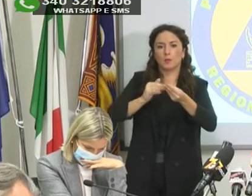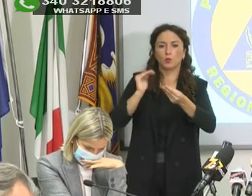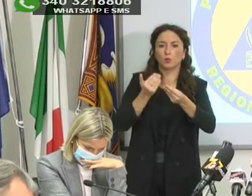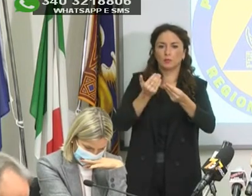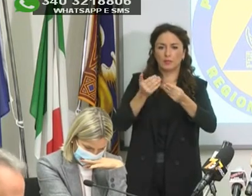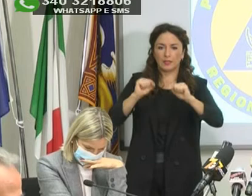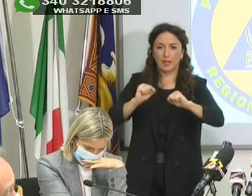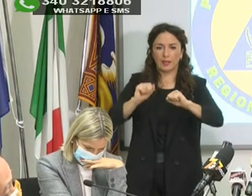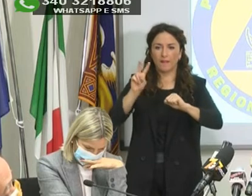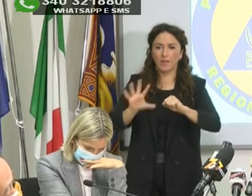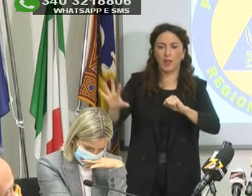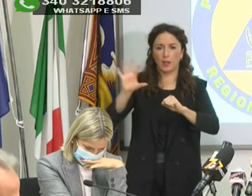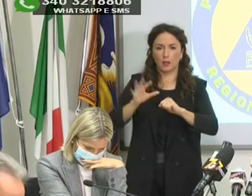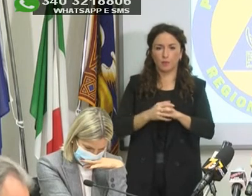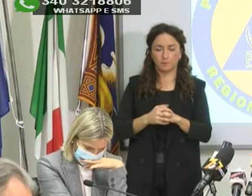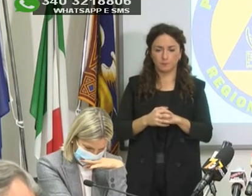Veneto.